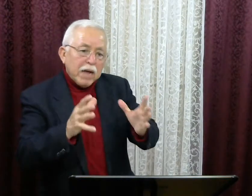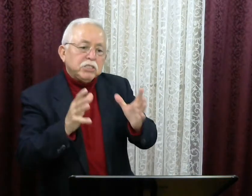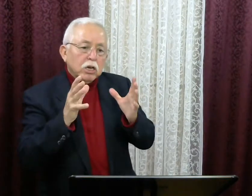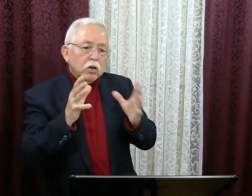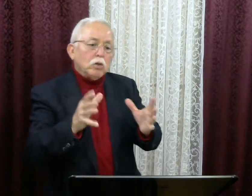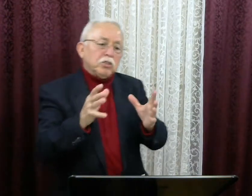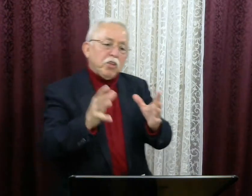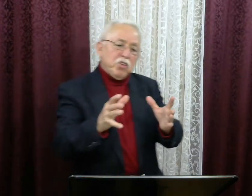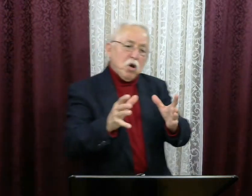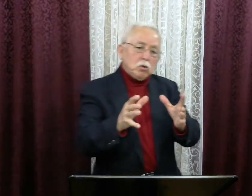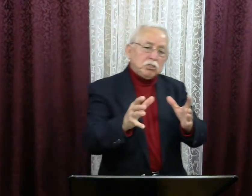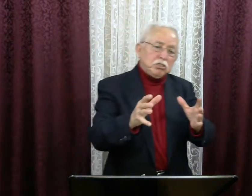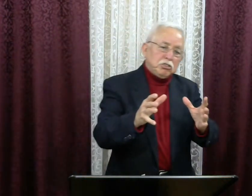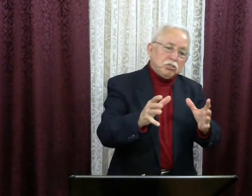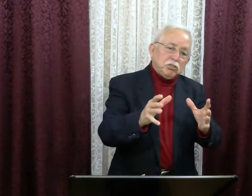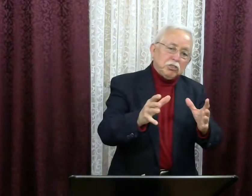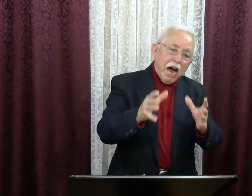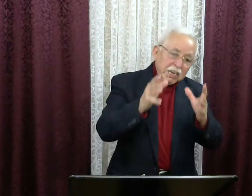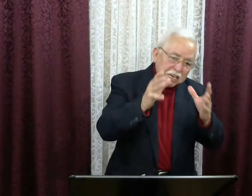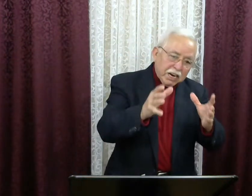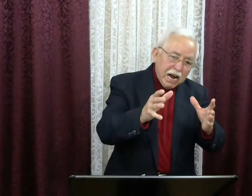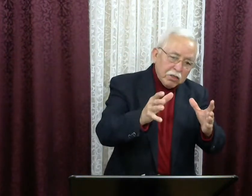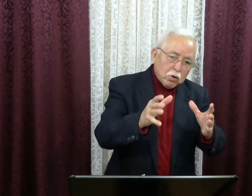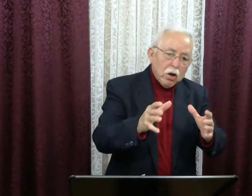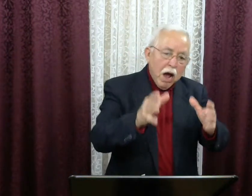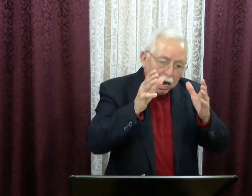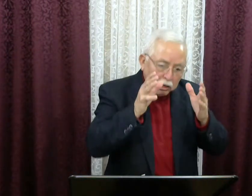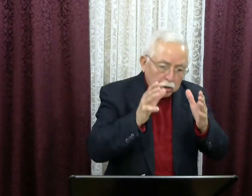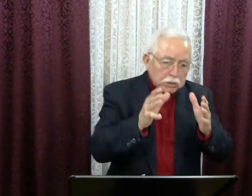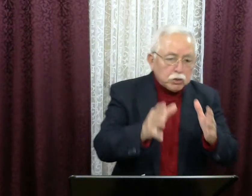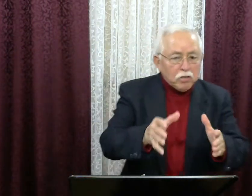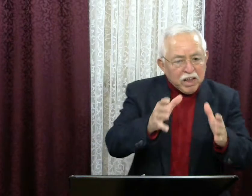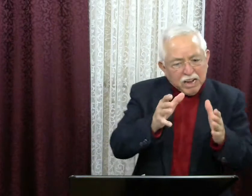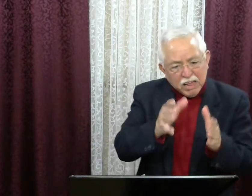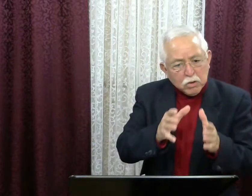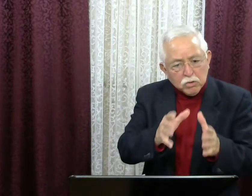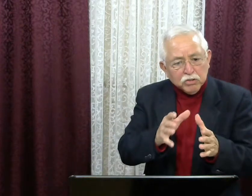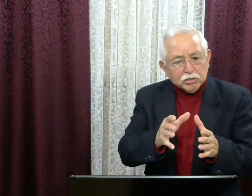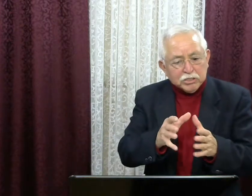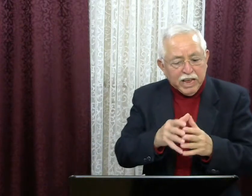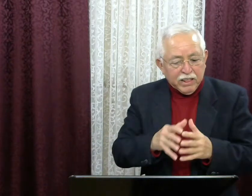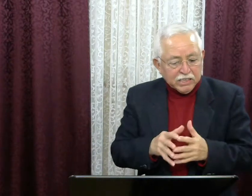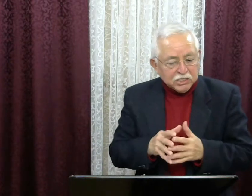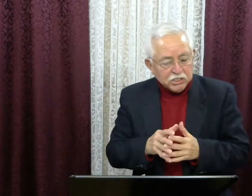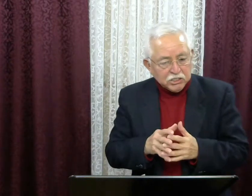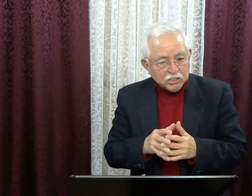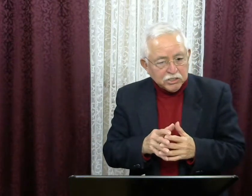y el gozo de Dios haya llegado al corazón de cada uno de ustedes.